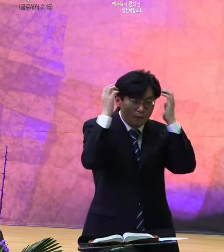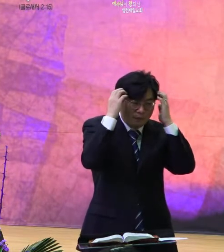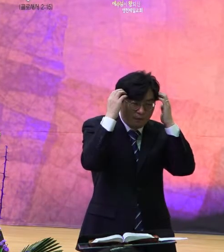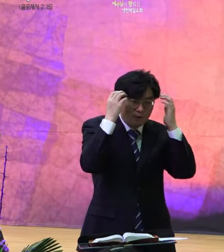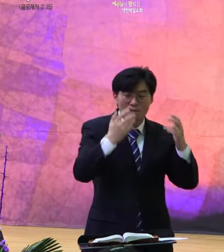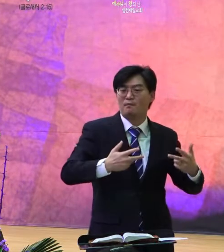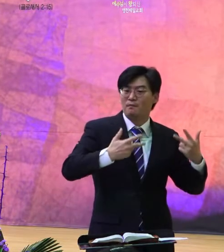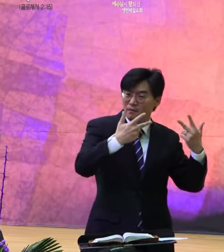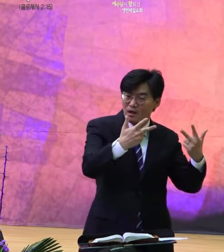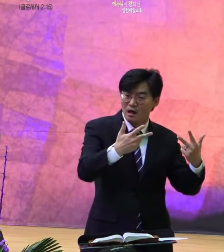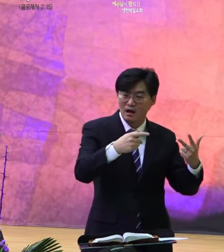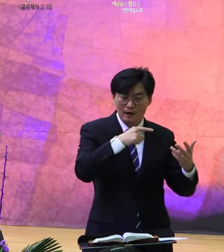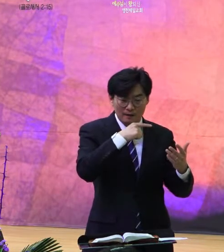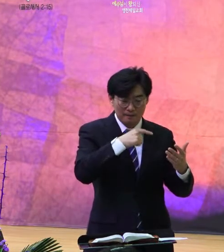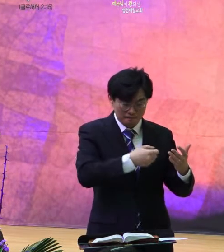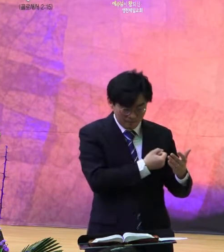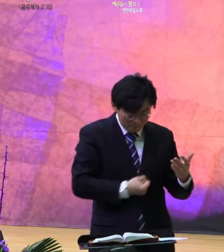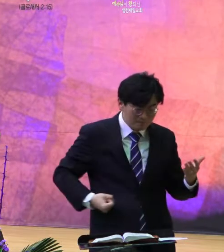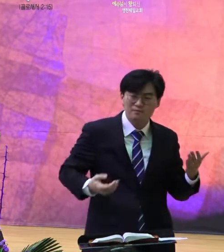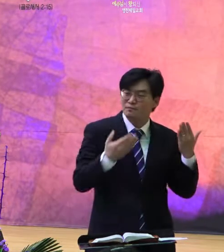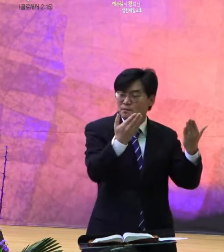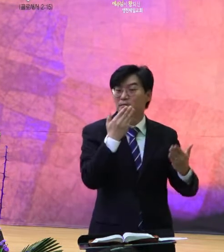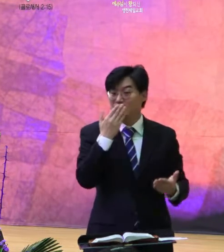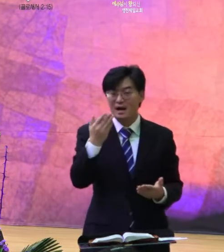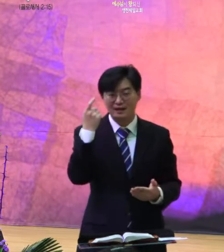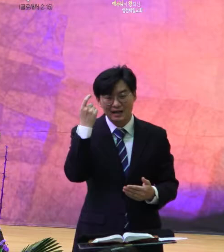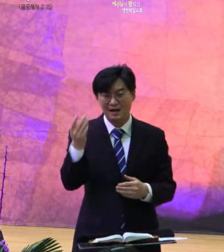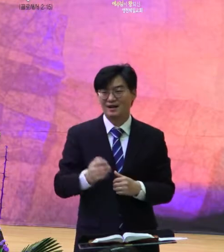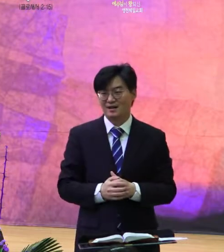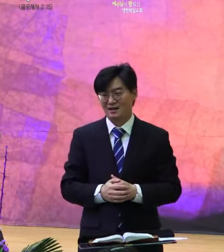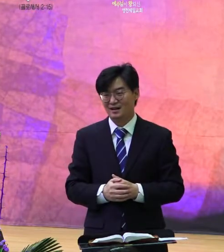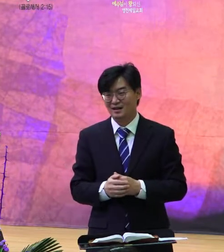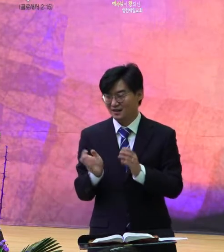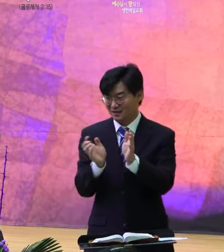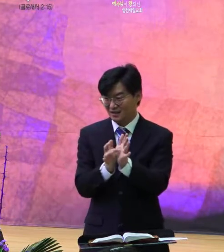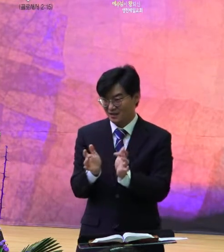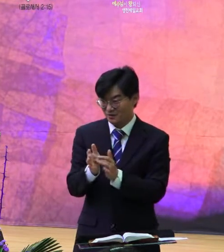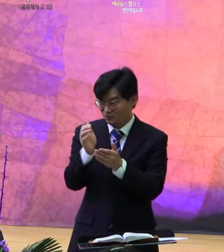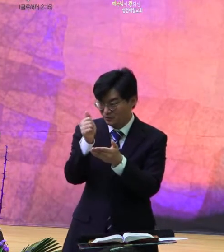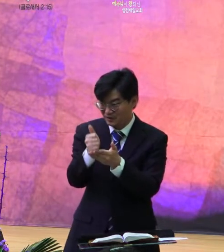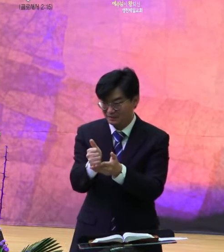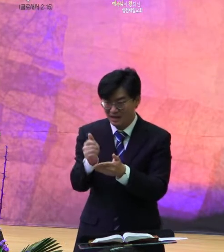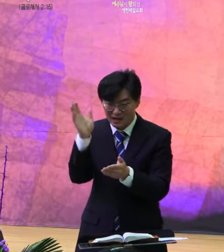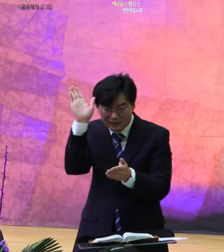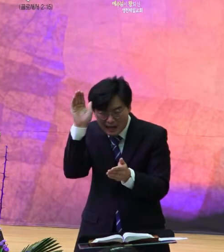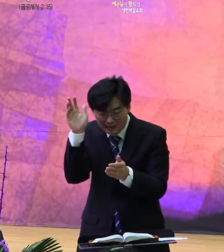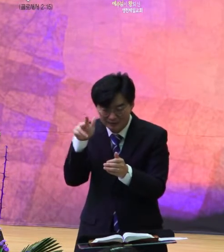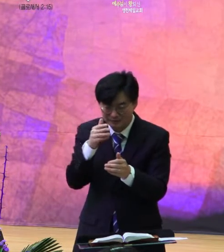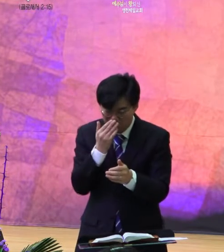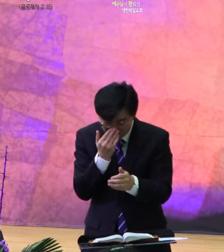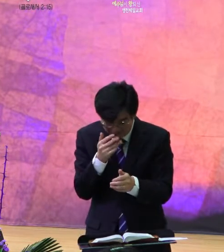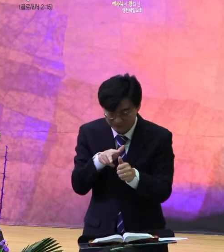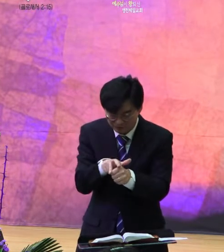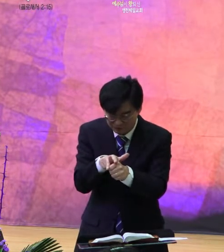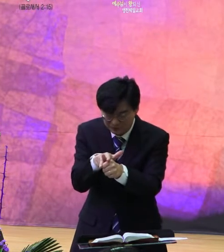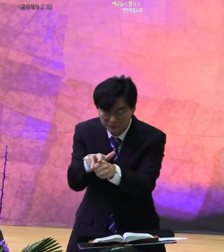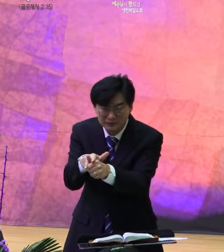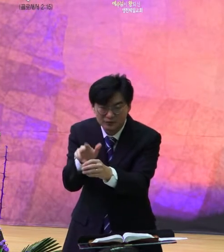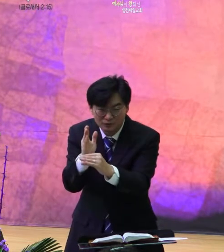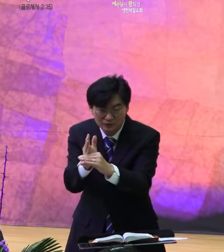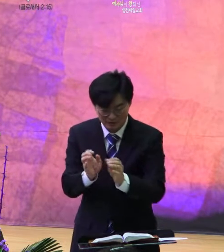향해서 걸어가시는, 예루살렘의 십자가를 향해서 입성하시는 예수님 곁에서 자기 영광에 도취되어서